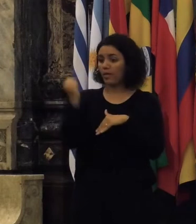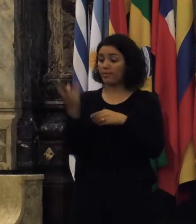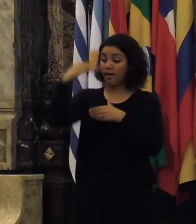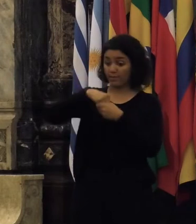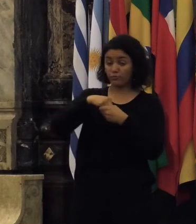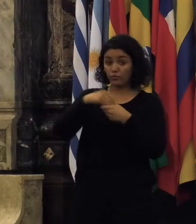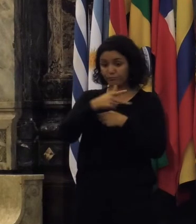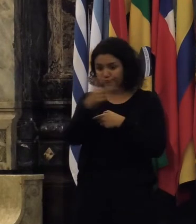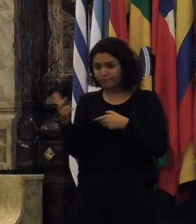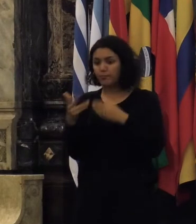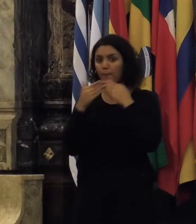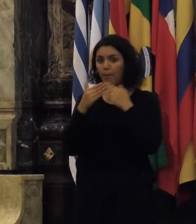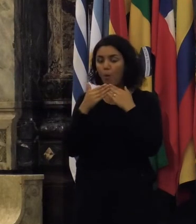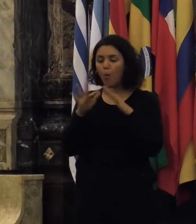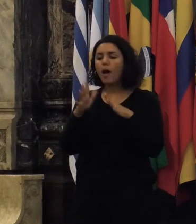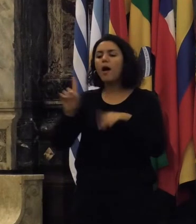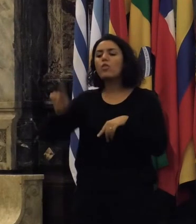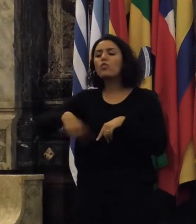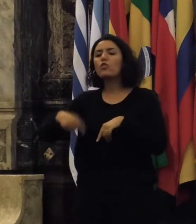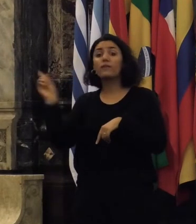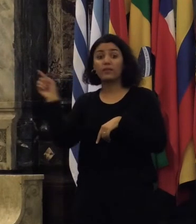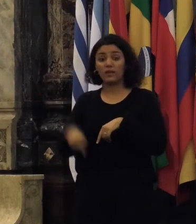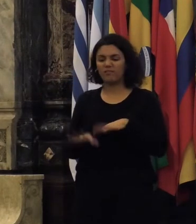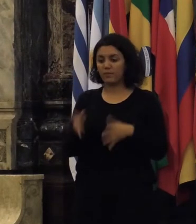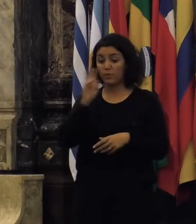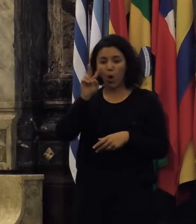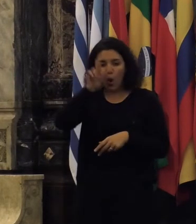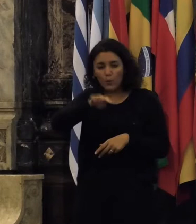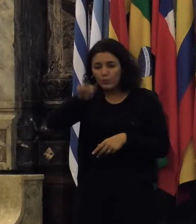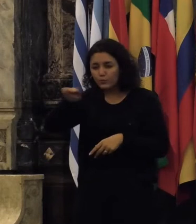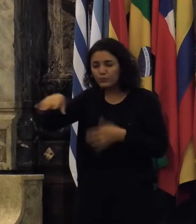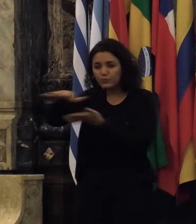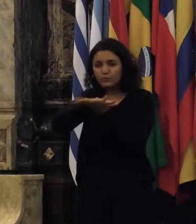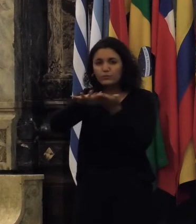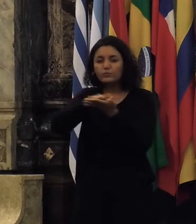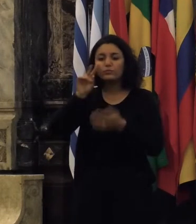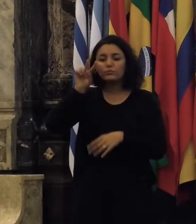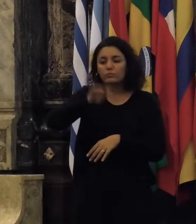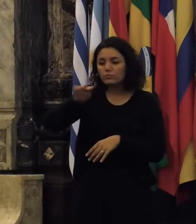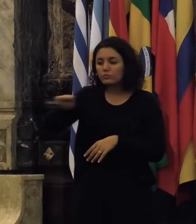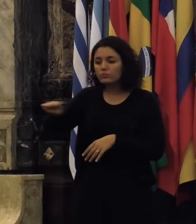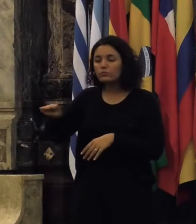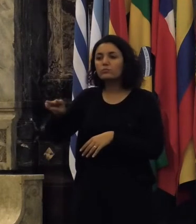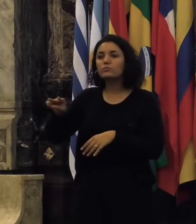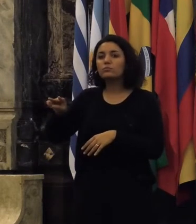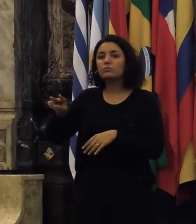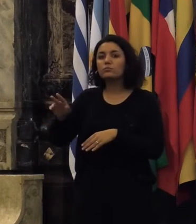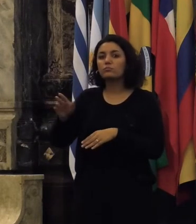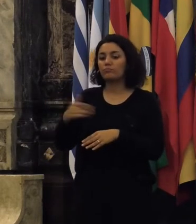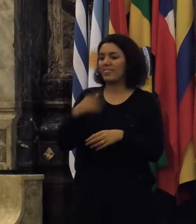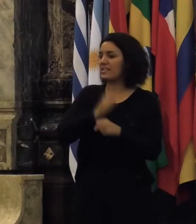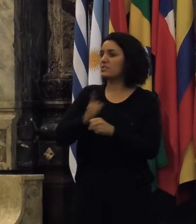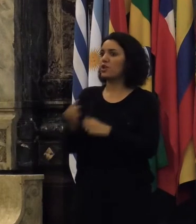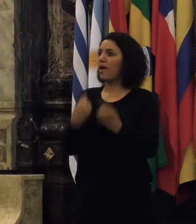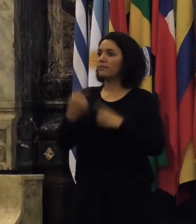preguntas surgen cuando lo que se observa es precisamente que se toman en nombre de la psicología decisiones